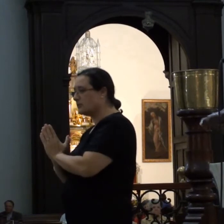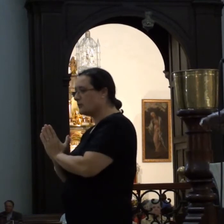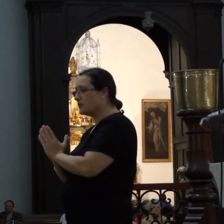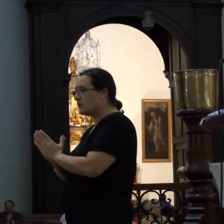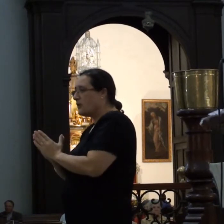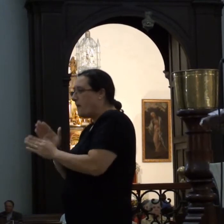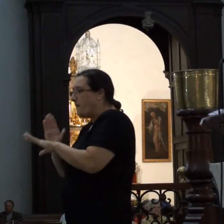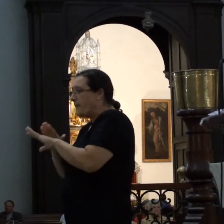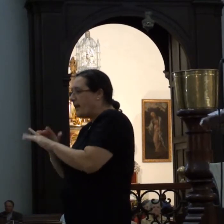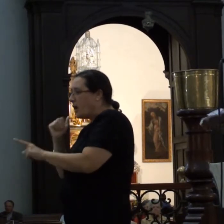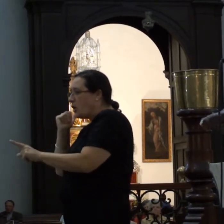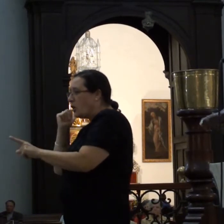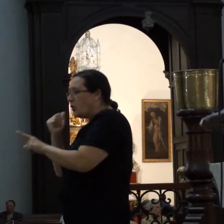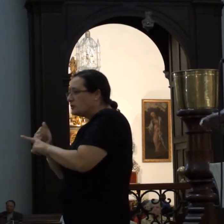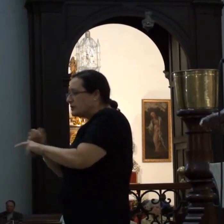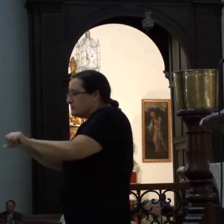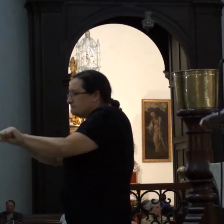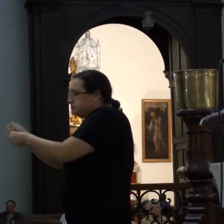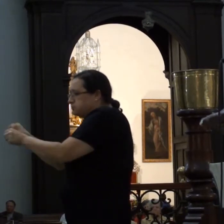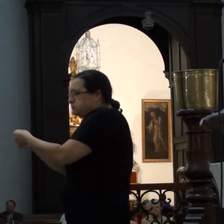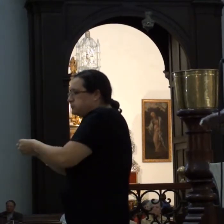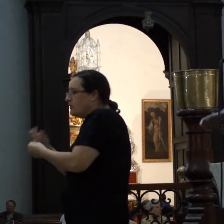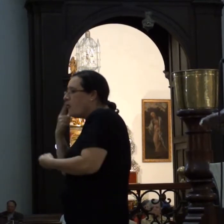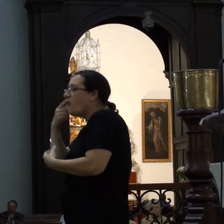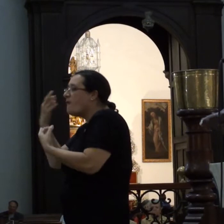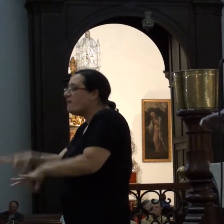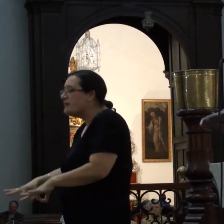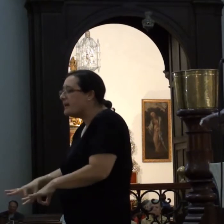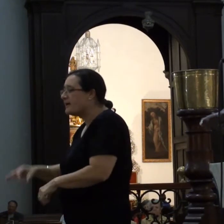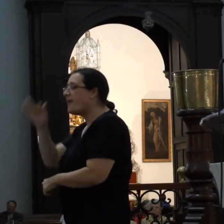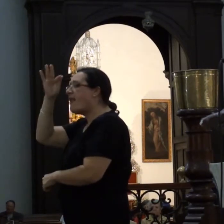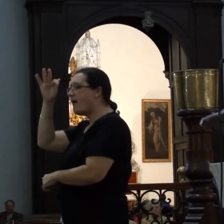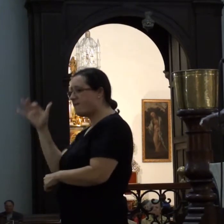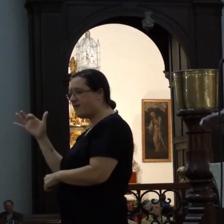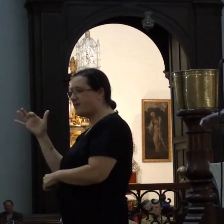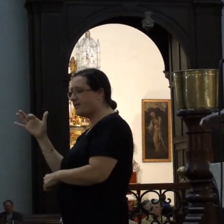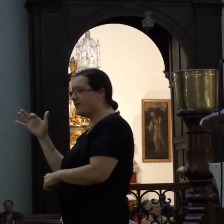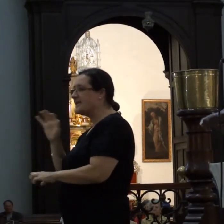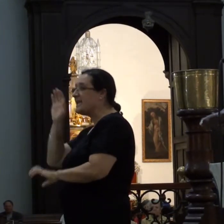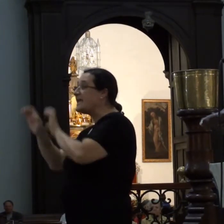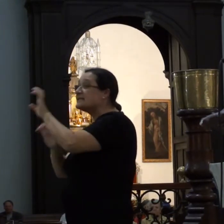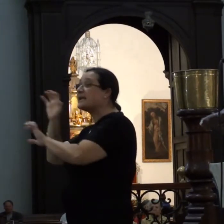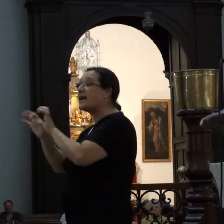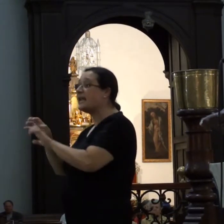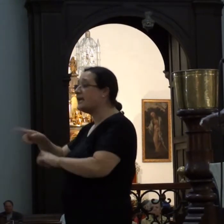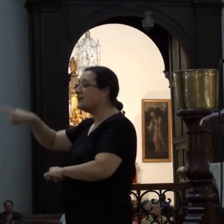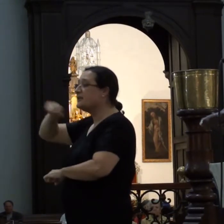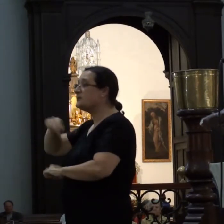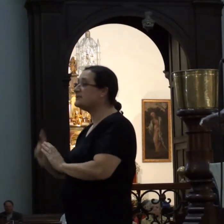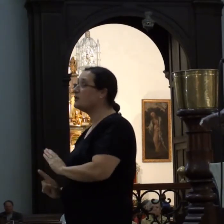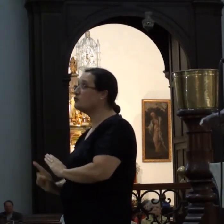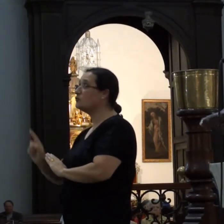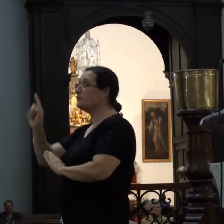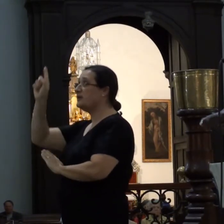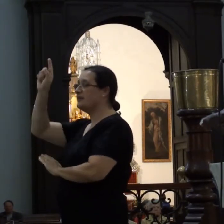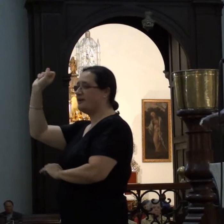incorruptibilidad confirmación de nuestra fe y escala de nuestra Ascensión hacia